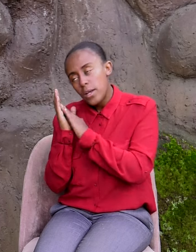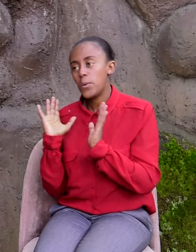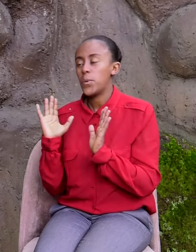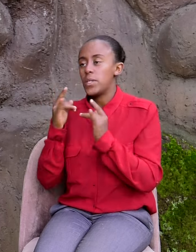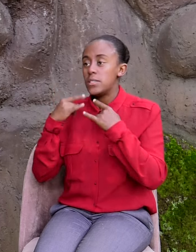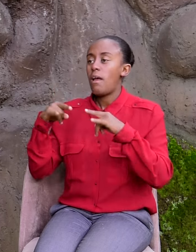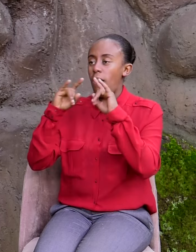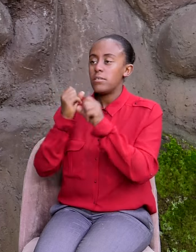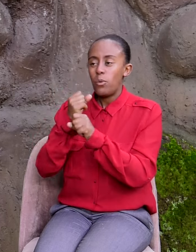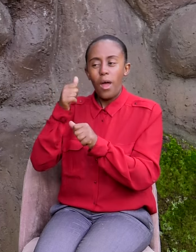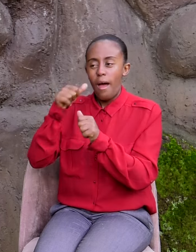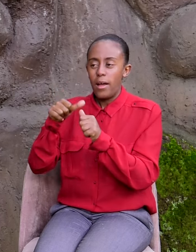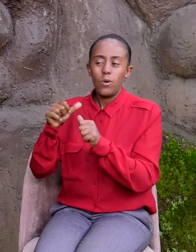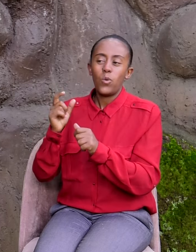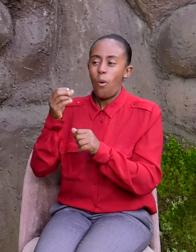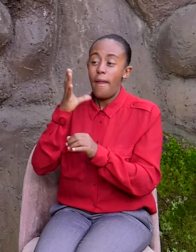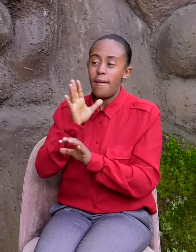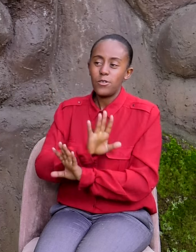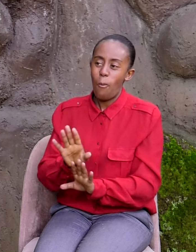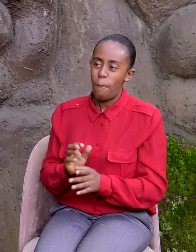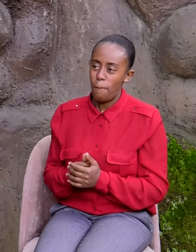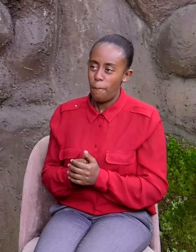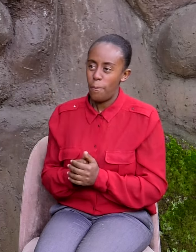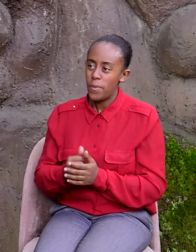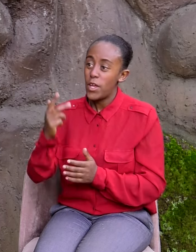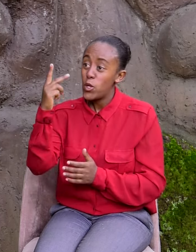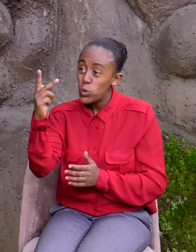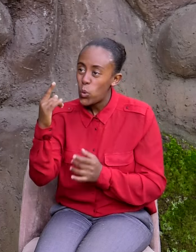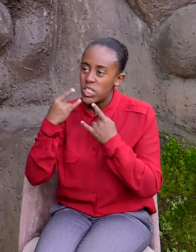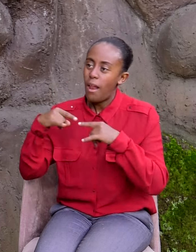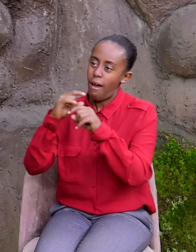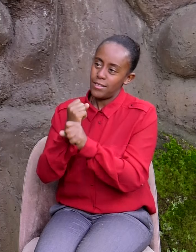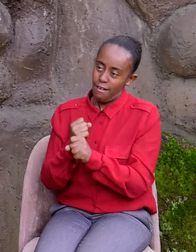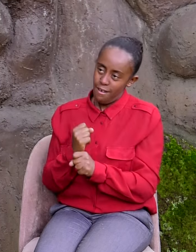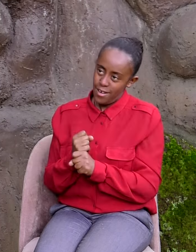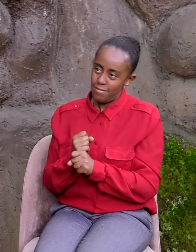ዜና የሰራሁበትን ጊዜ አረሳም። እና ሶስት ዜና ትሰራለህ፣